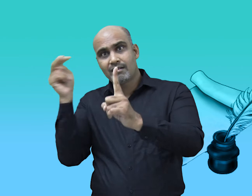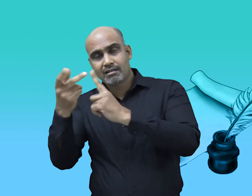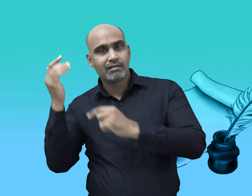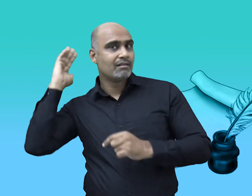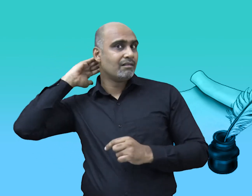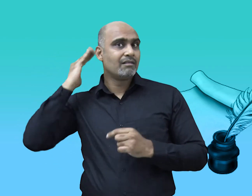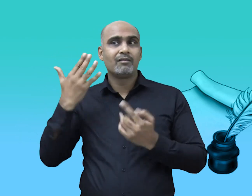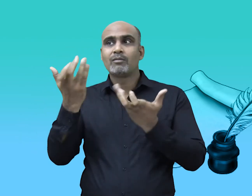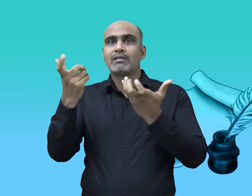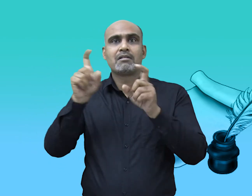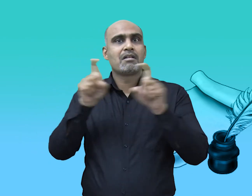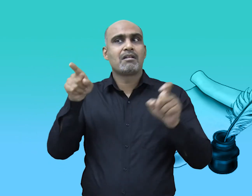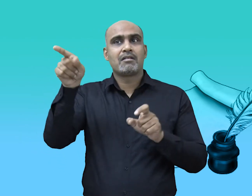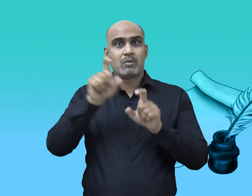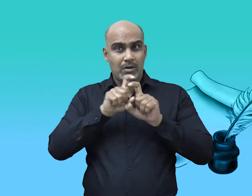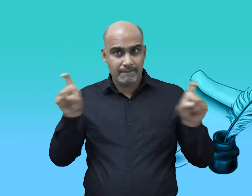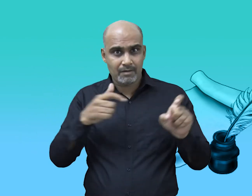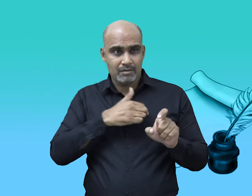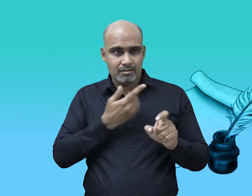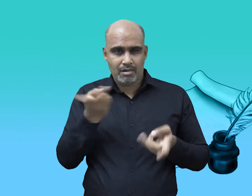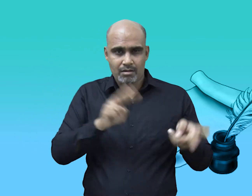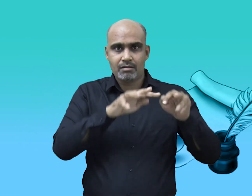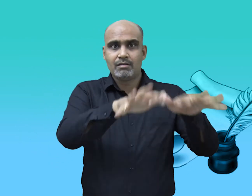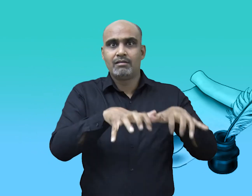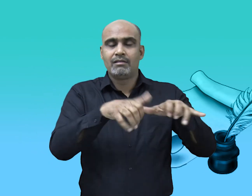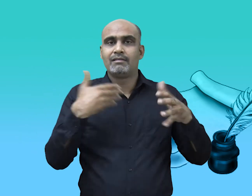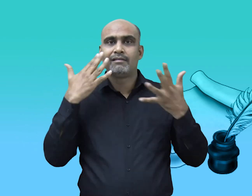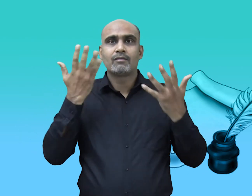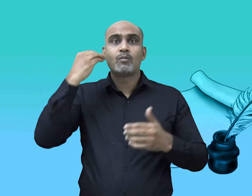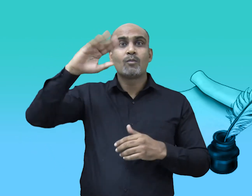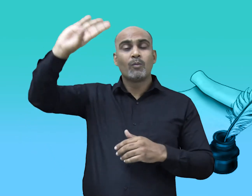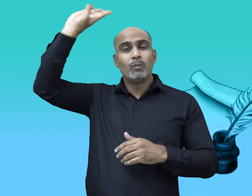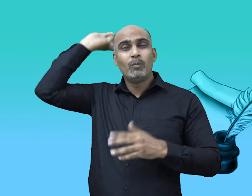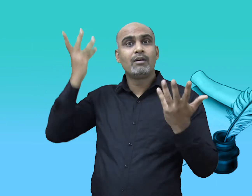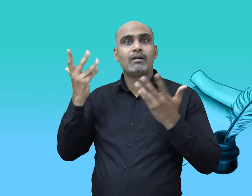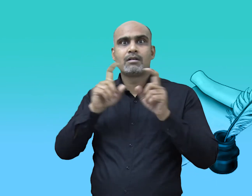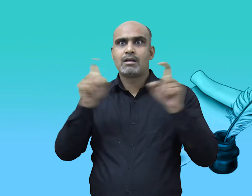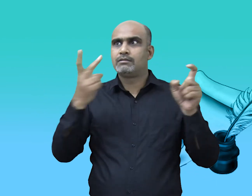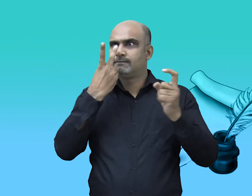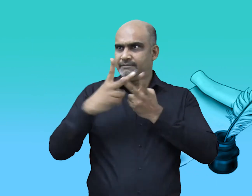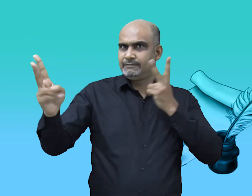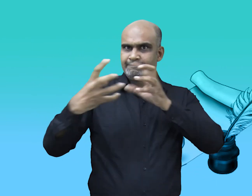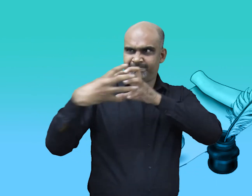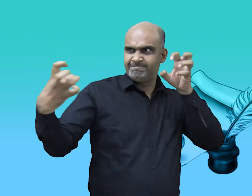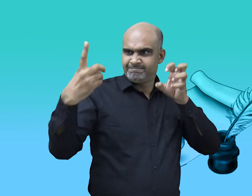आती। लोगों की नीयत पहचानना बड़ा ही मुश्किल काम है। पहले जब दुश्मन सामने से हमारे देश में